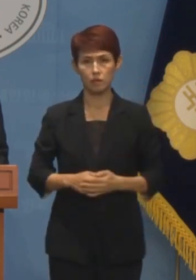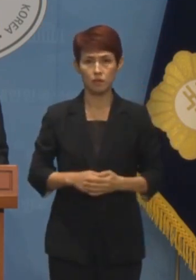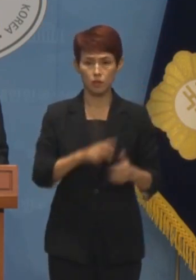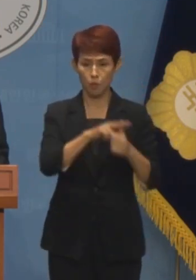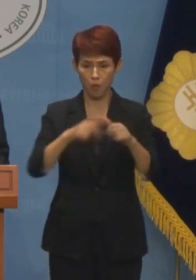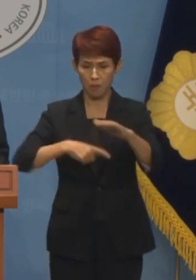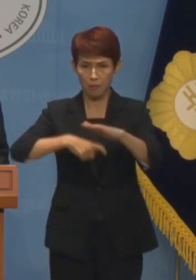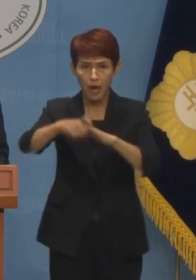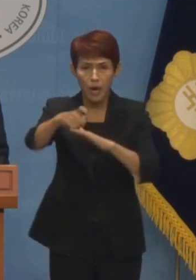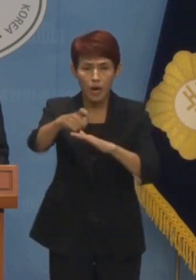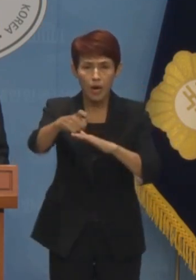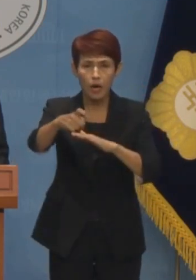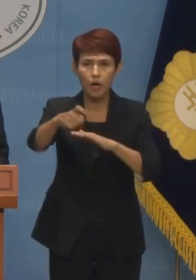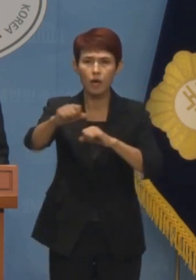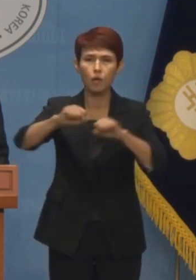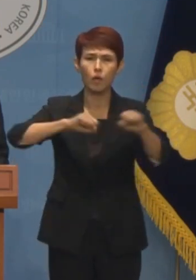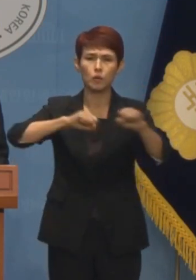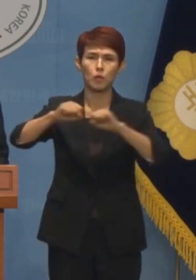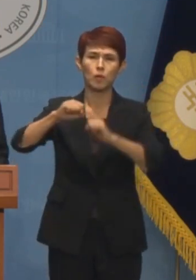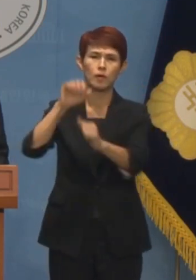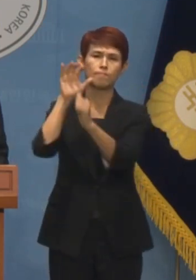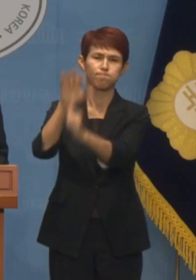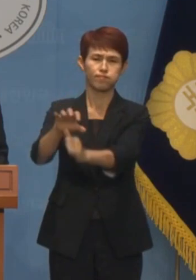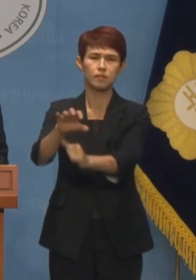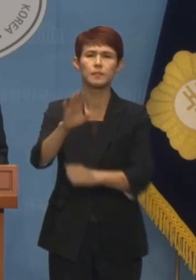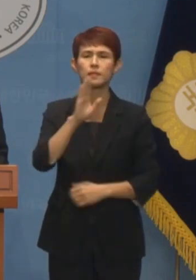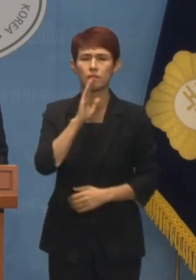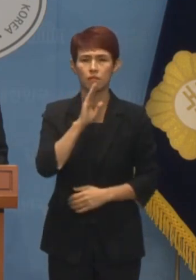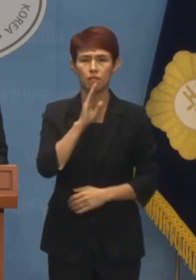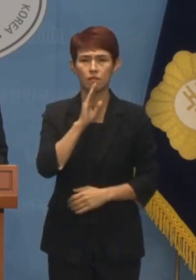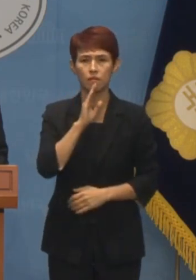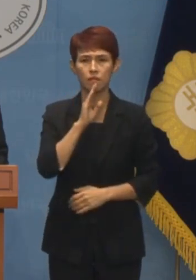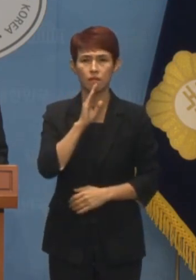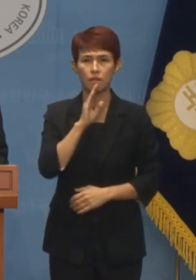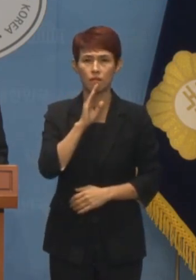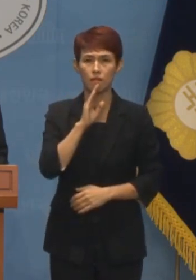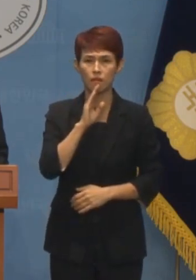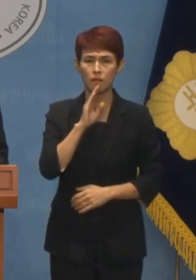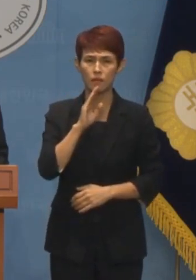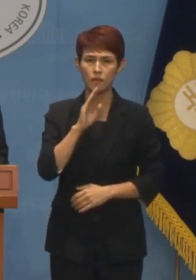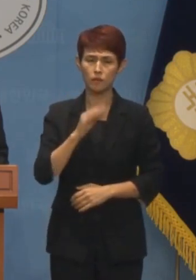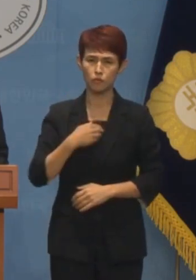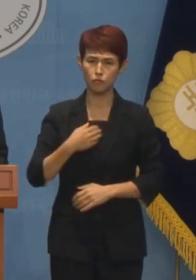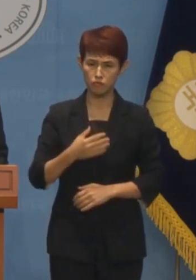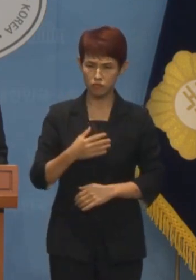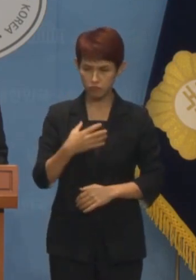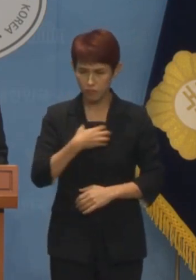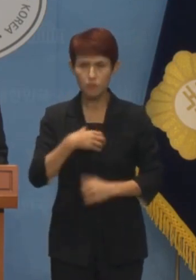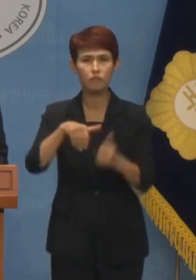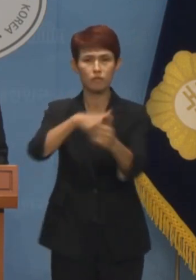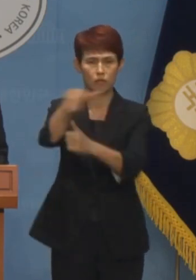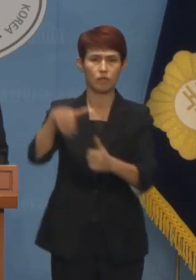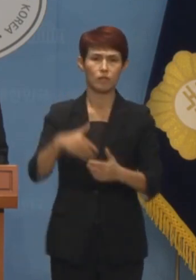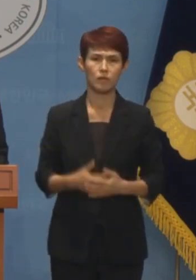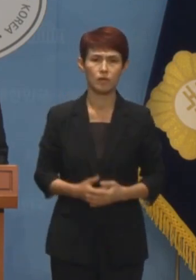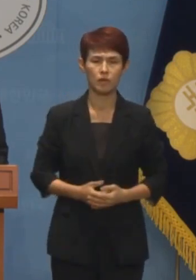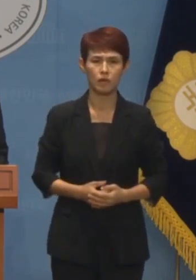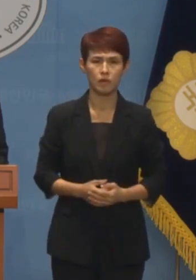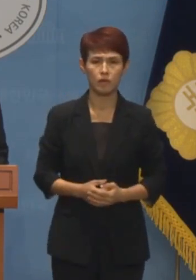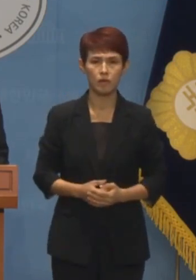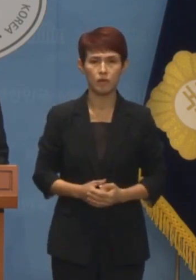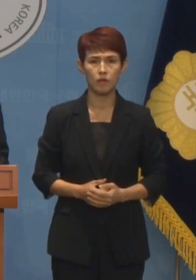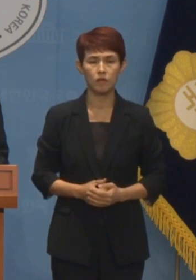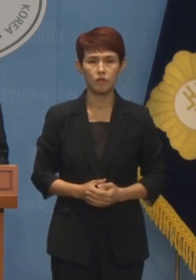유출돼 활동이 불가능한 것은 물론이고 생명의 위협을 받고 있습니다 이런